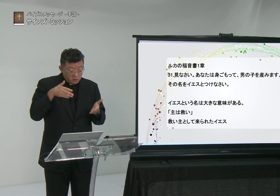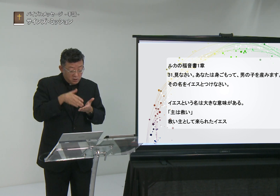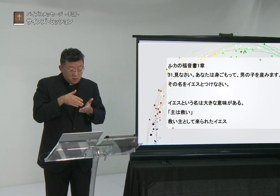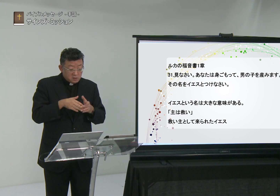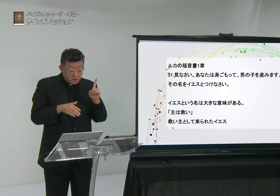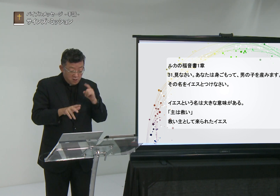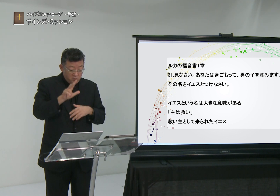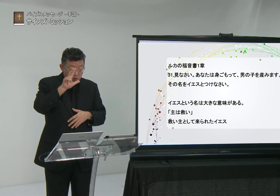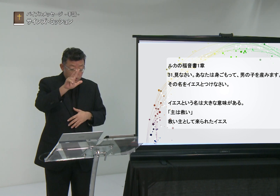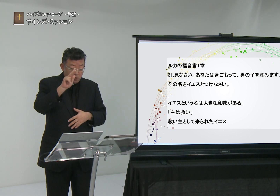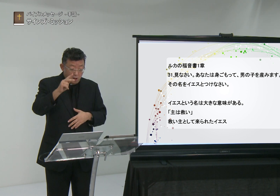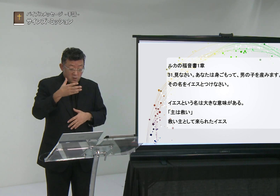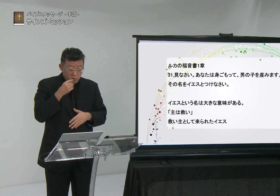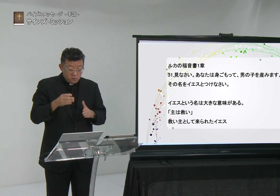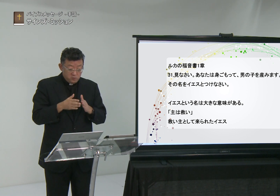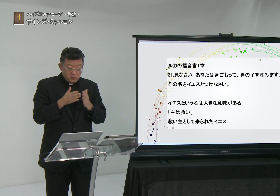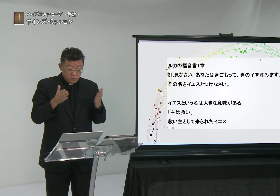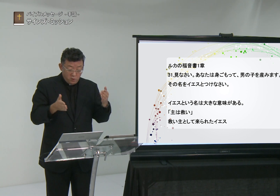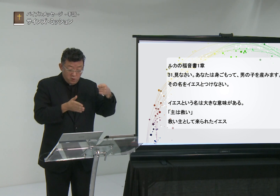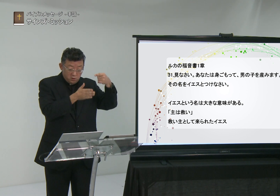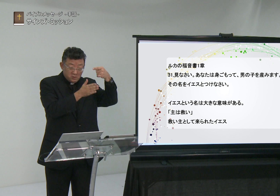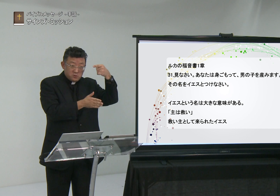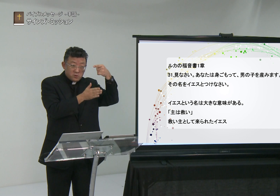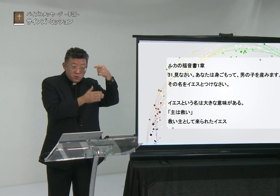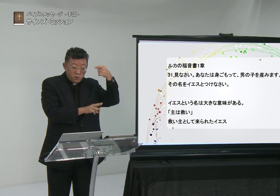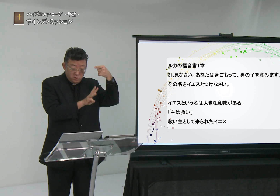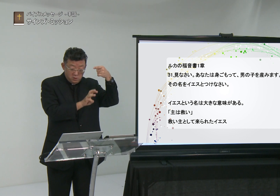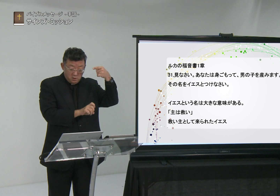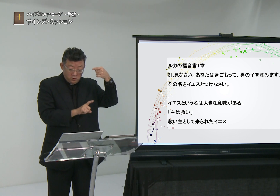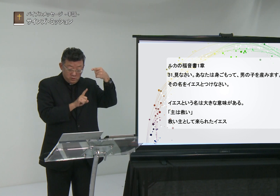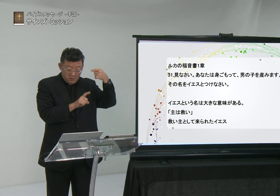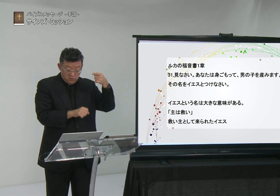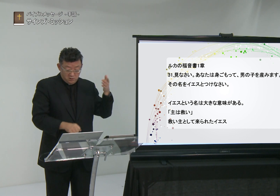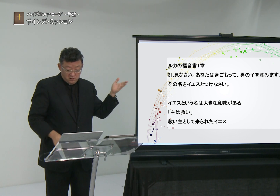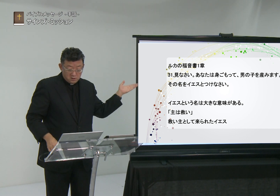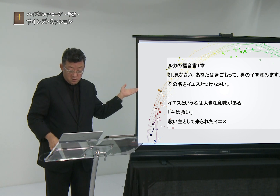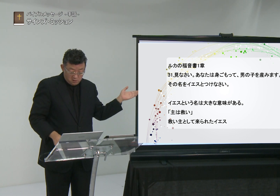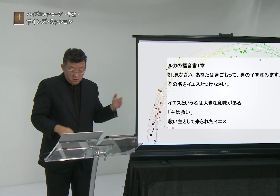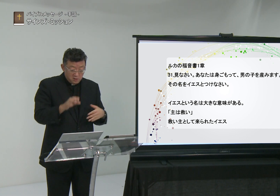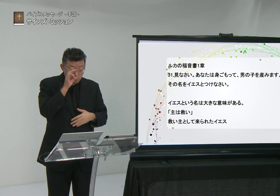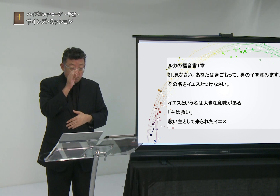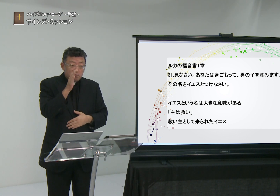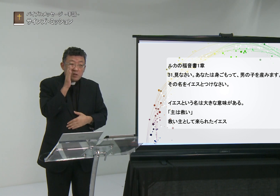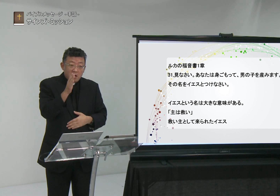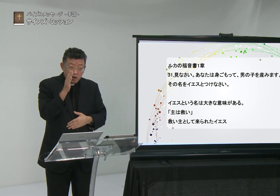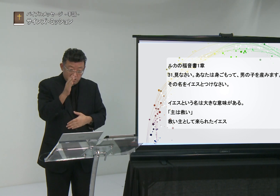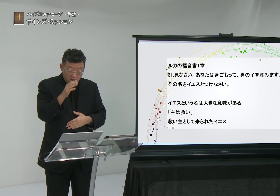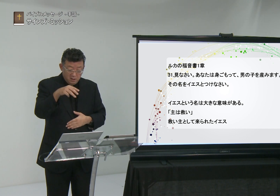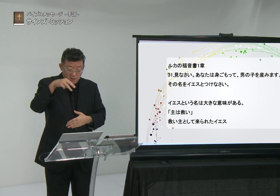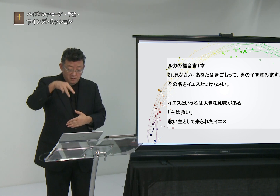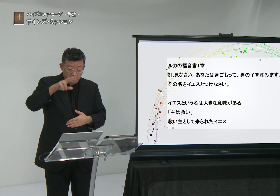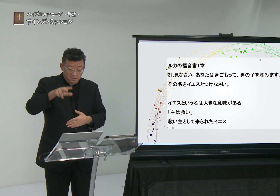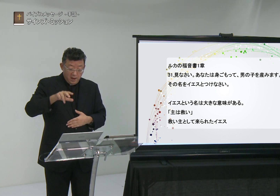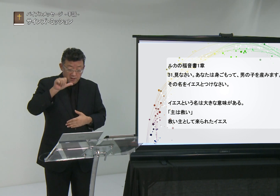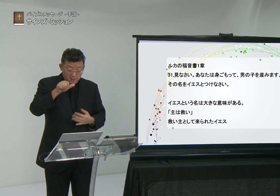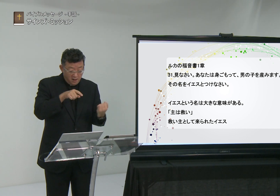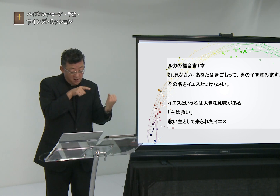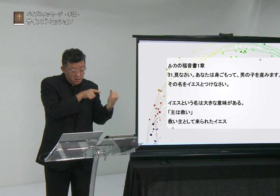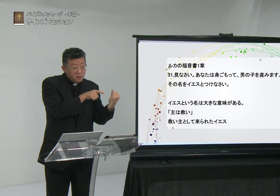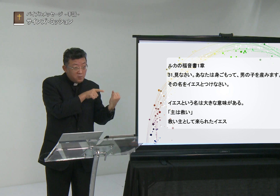その道会が名前を告げた時のことをがルカの福音書一生31節に書か